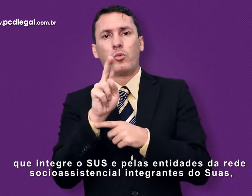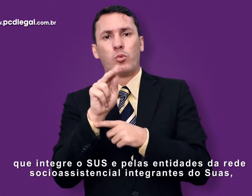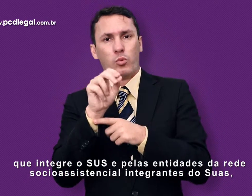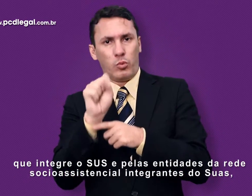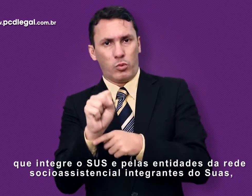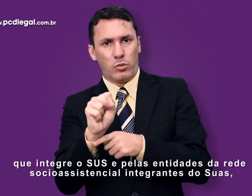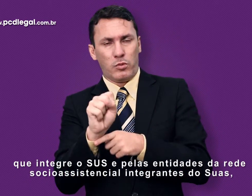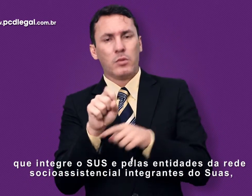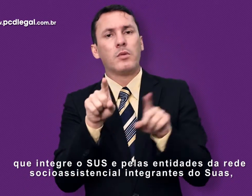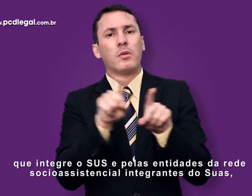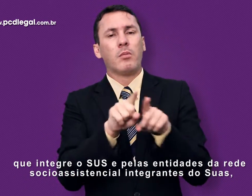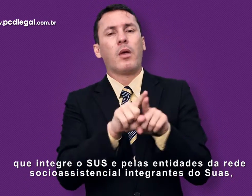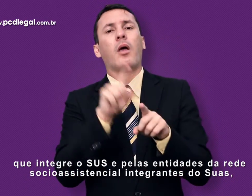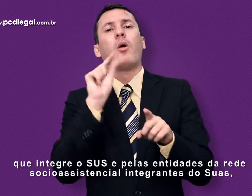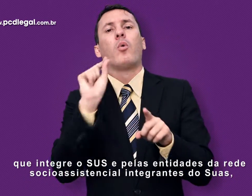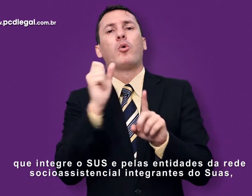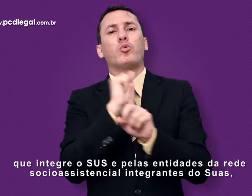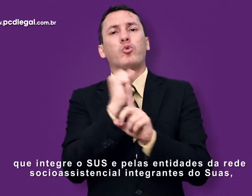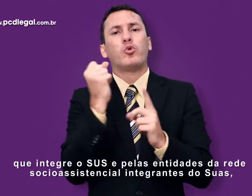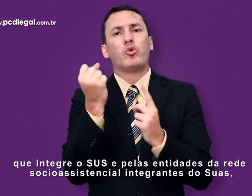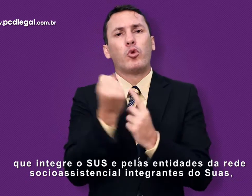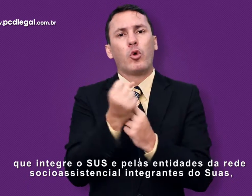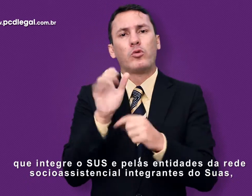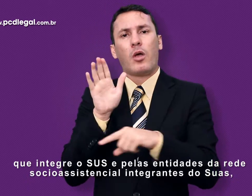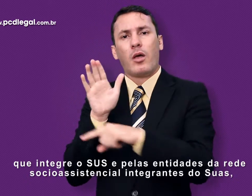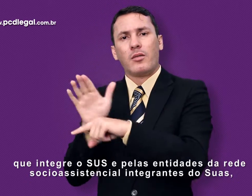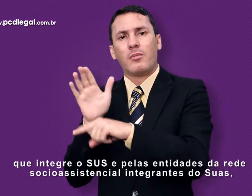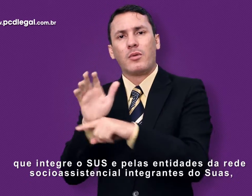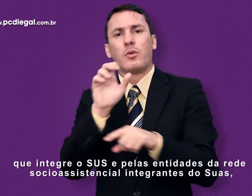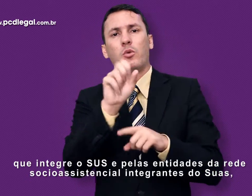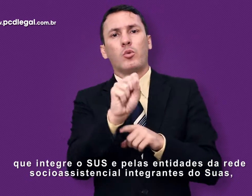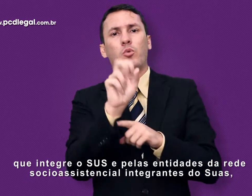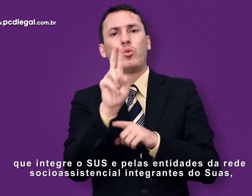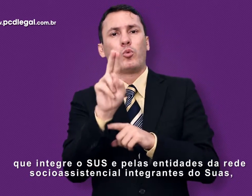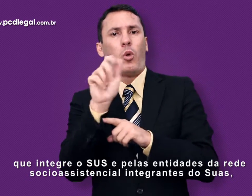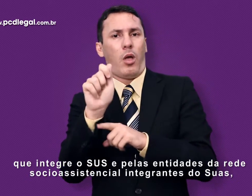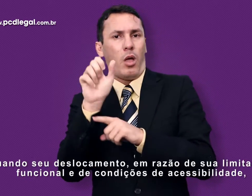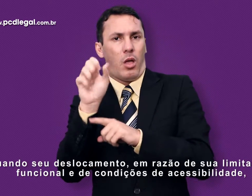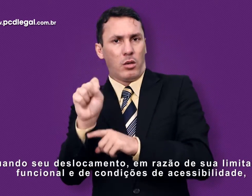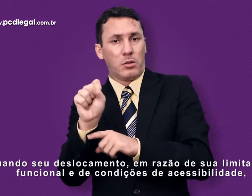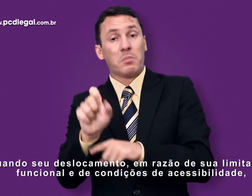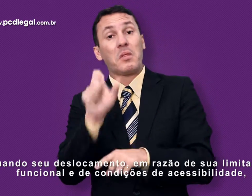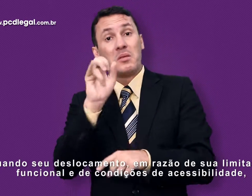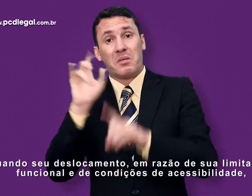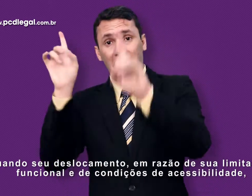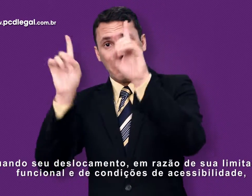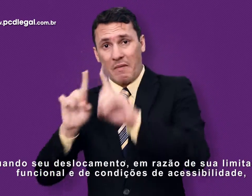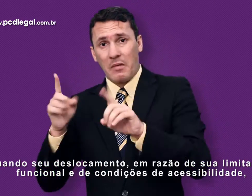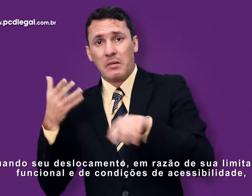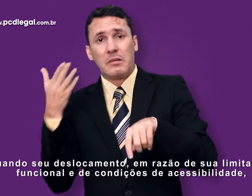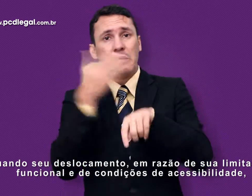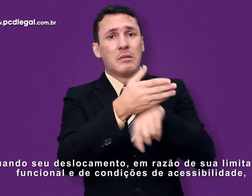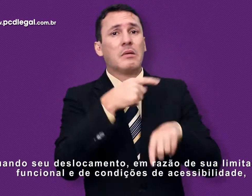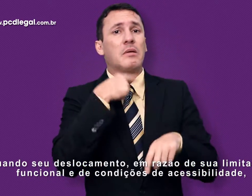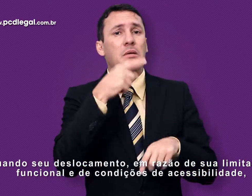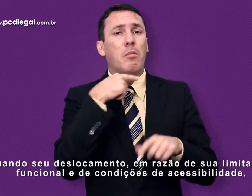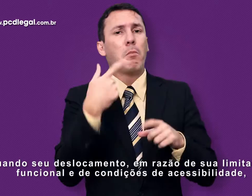pelas entidades da rede socioassistencial integrantes do SUAS, quando seu deslocamento, em razão de sua